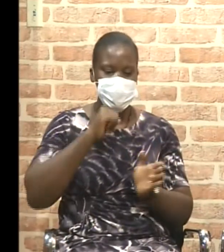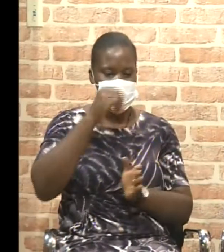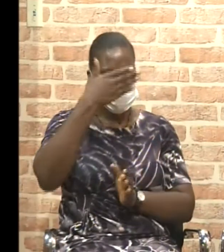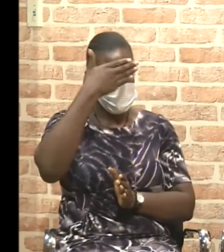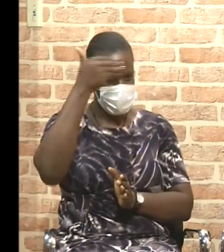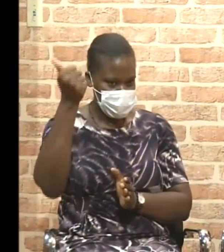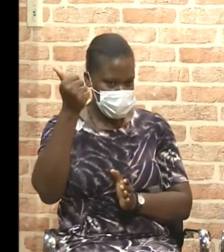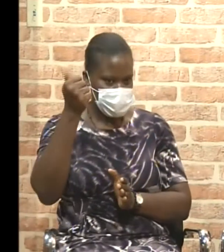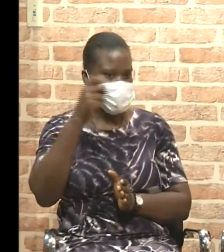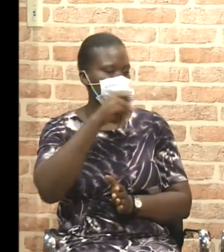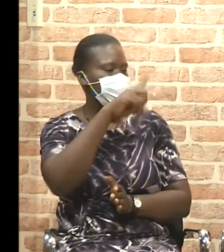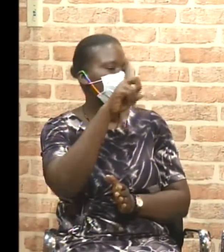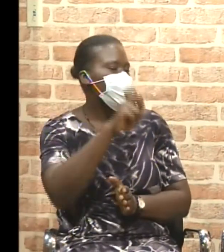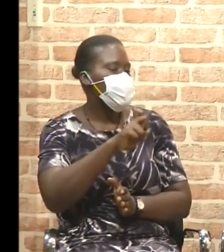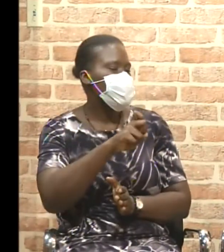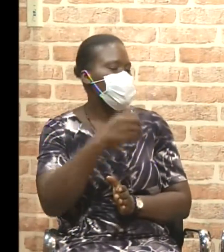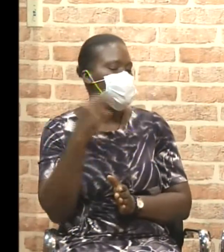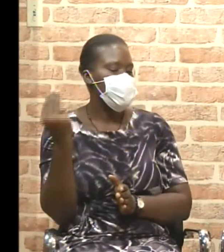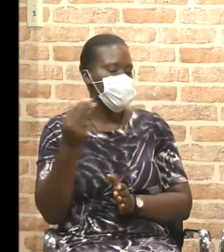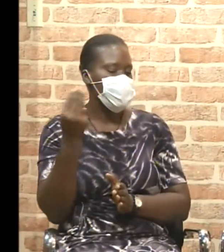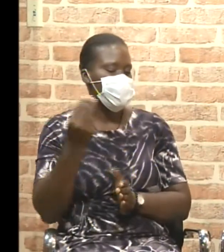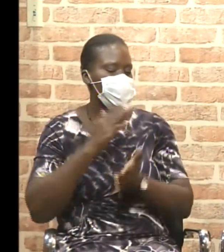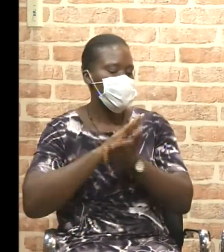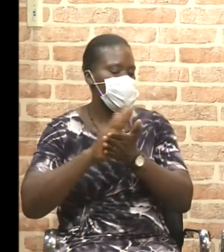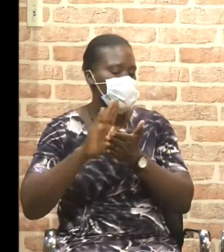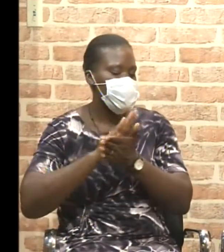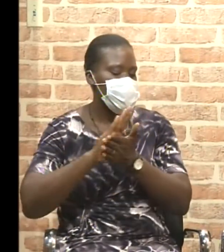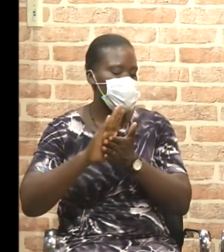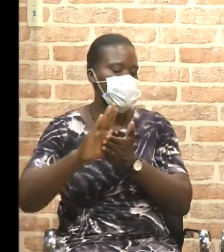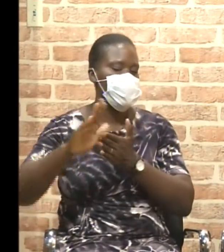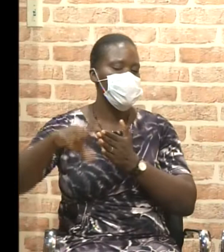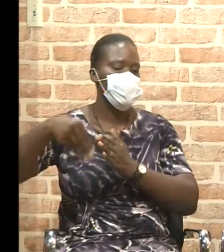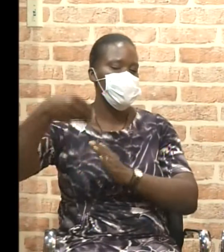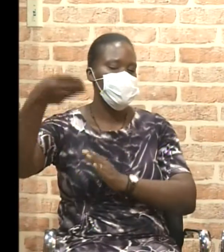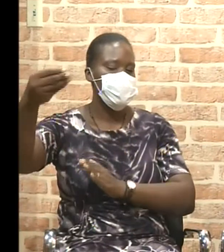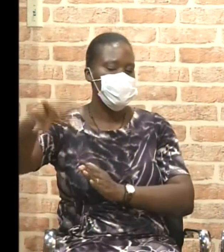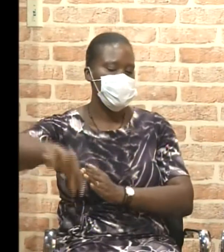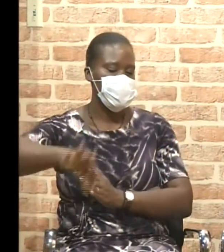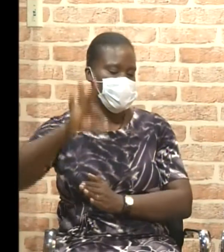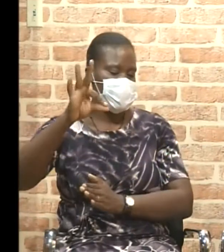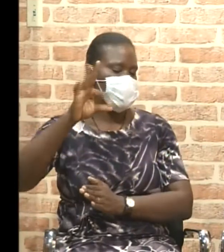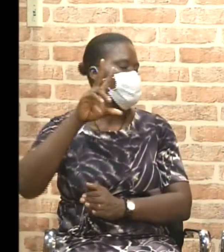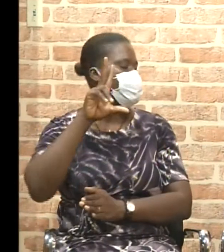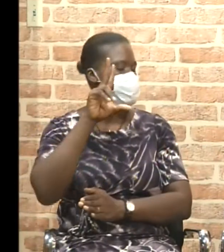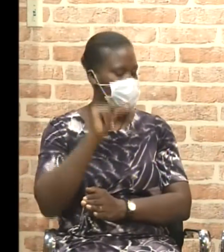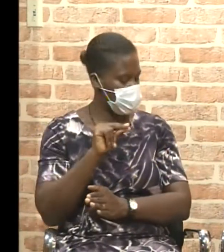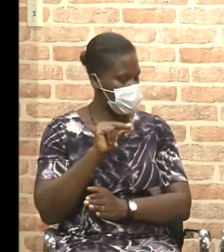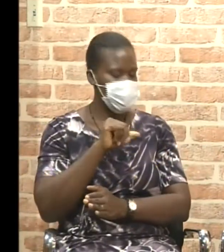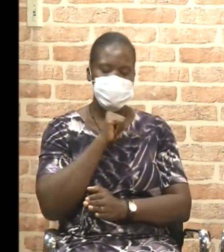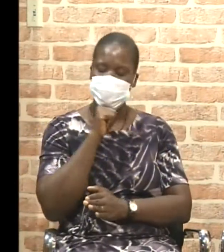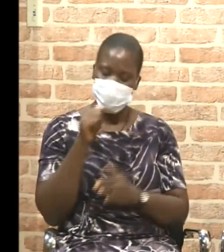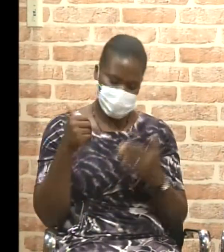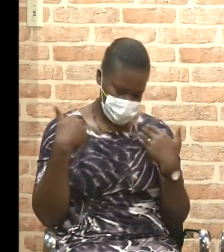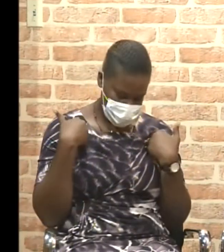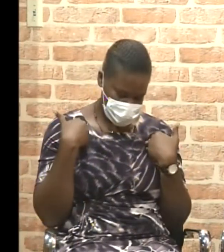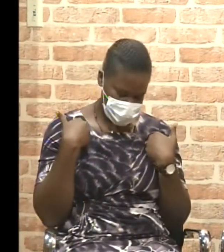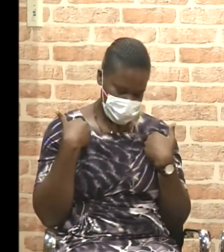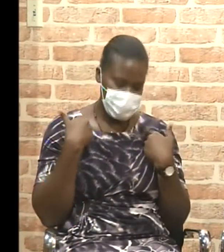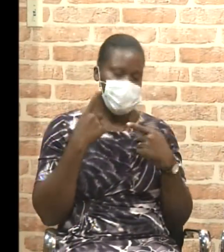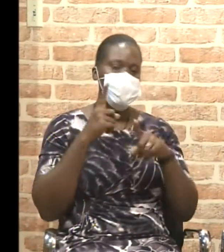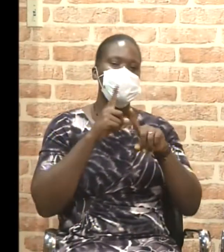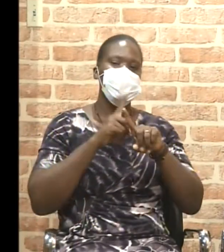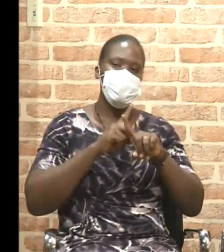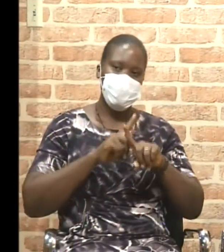matériel sanitaire qui a joué les gens? Nous pas de matériel sanitaire qui a joué nous. Cependant,